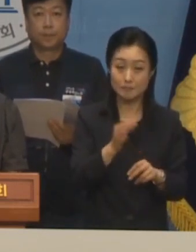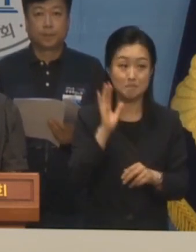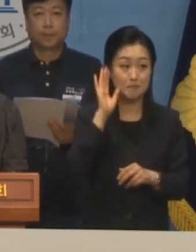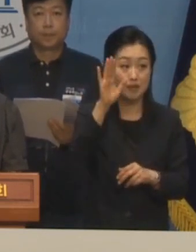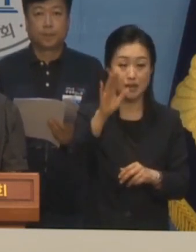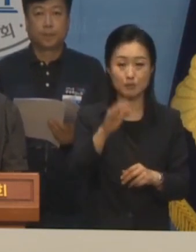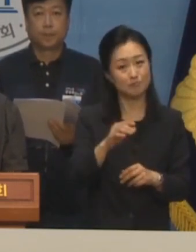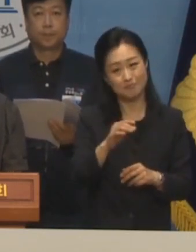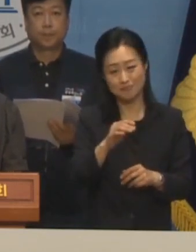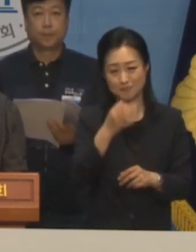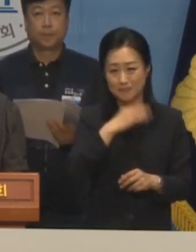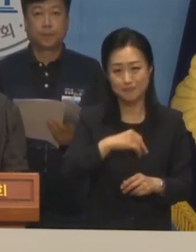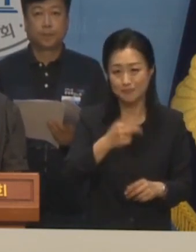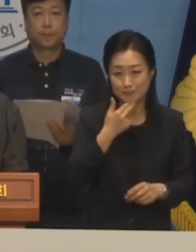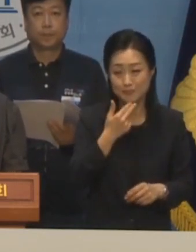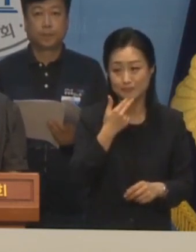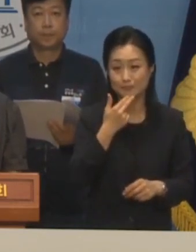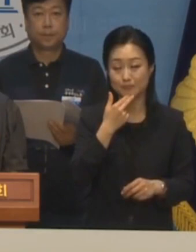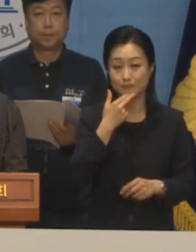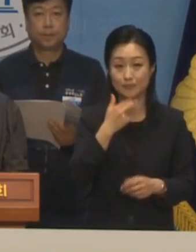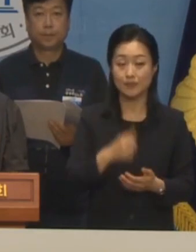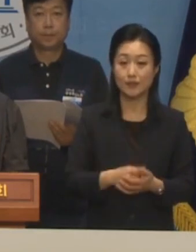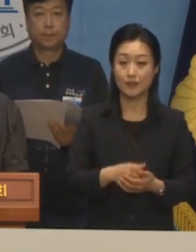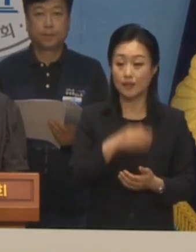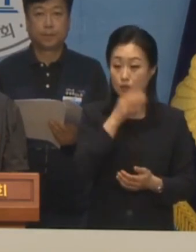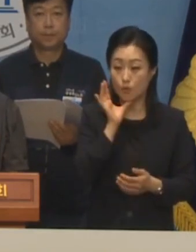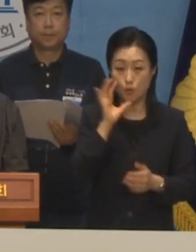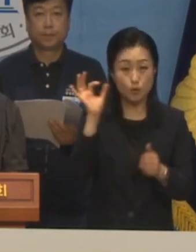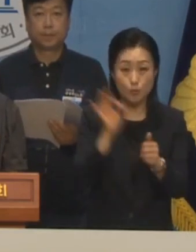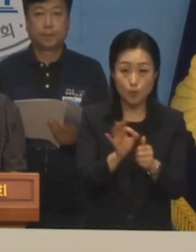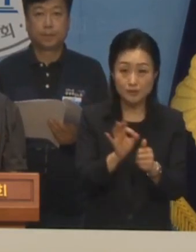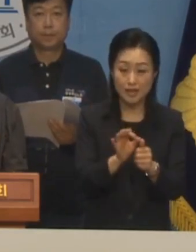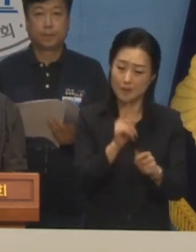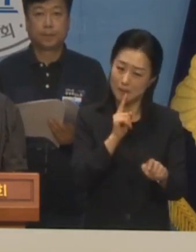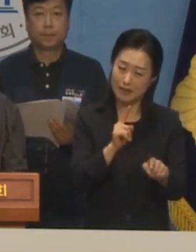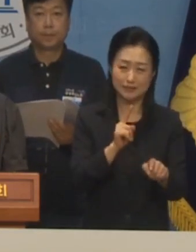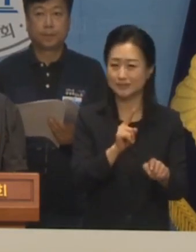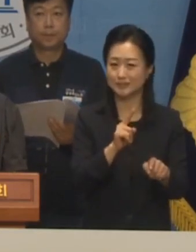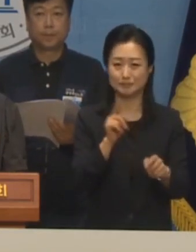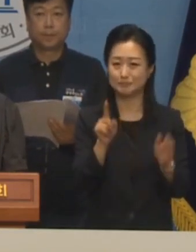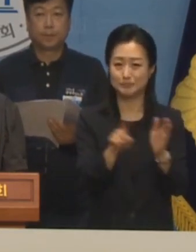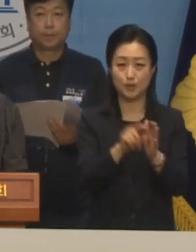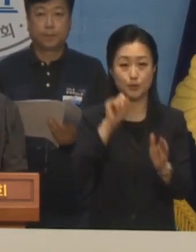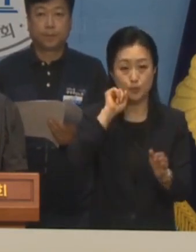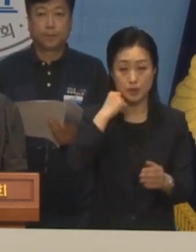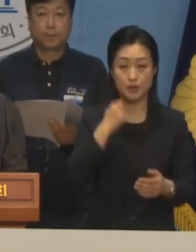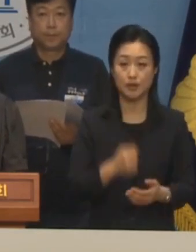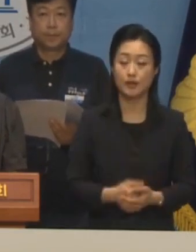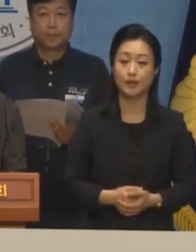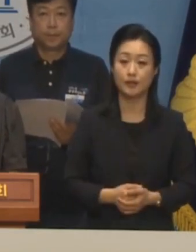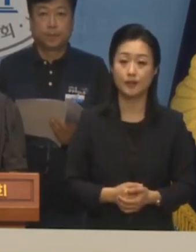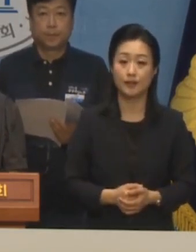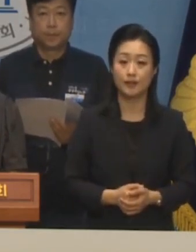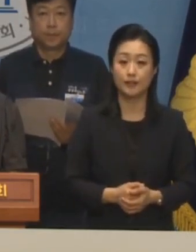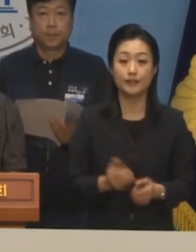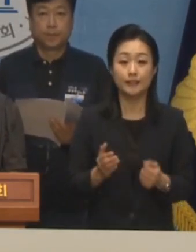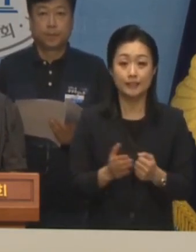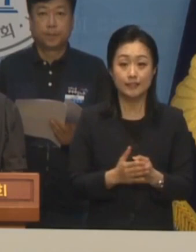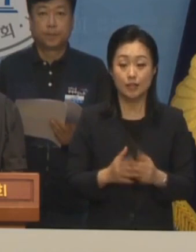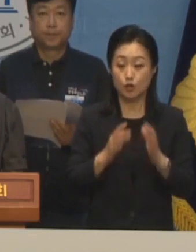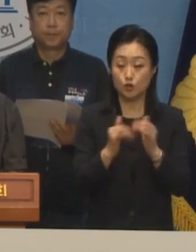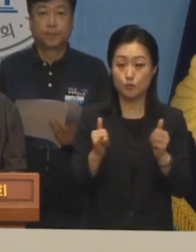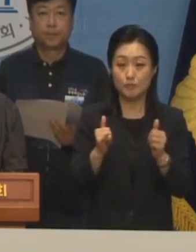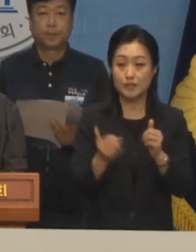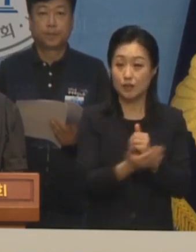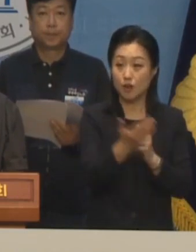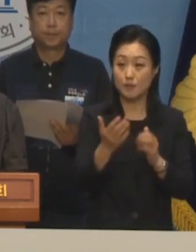빛 좋은 개살구이고 다층 노후소득 보장이란 말은 허망하기 이를 데 없습니다. 그러하기에